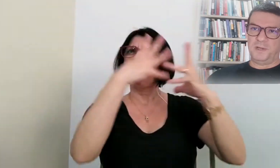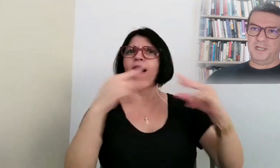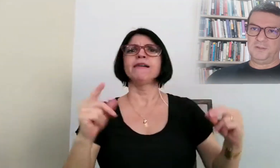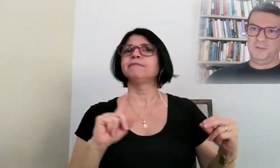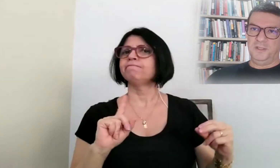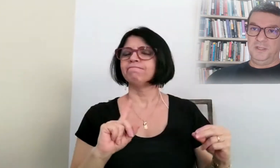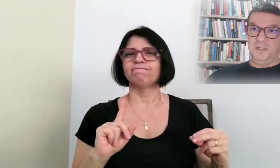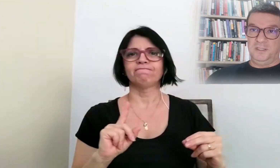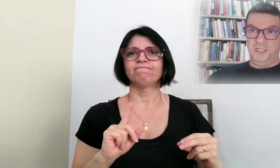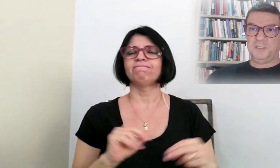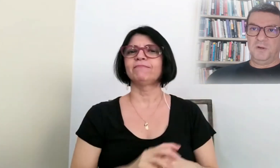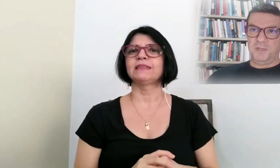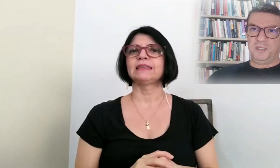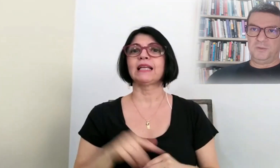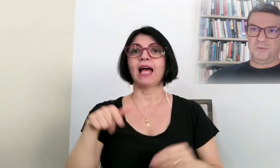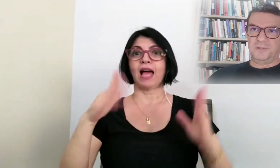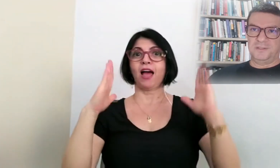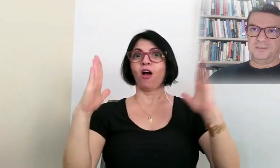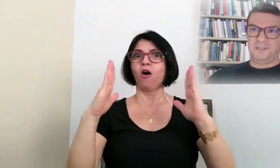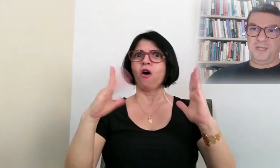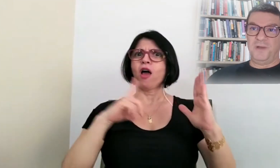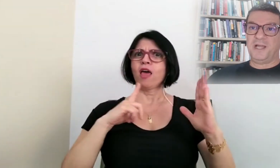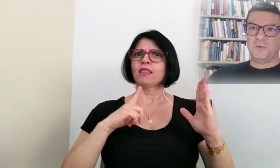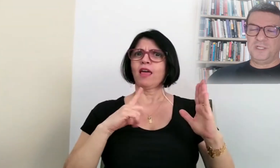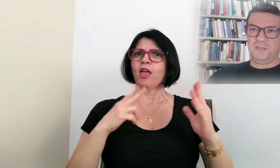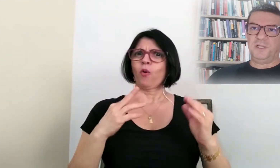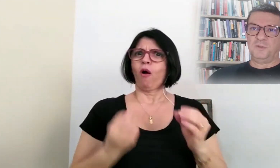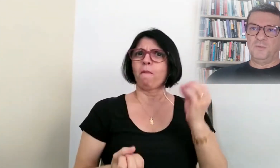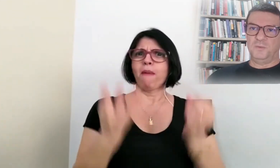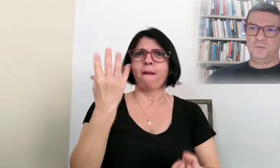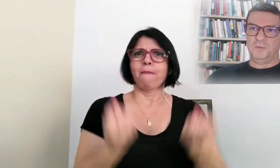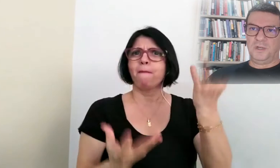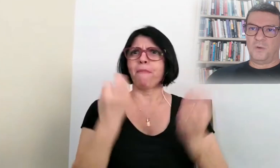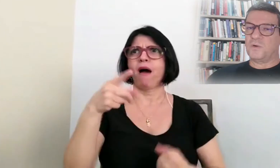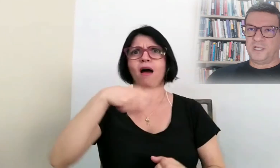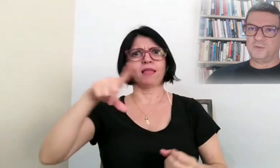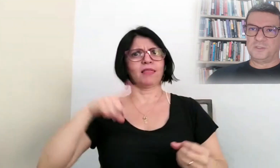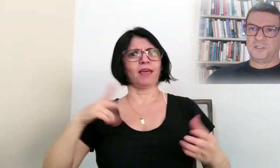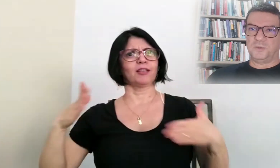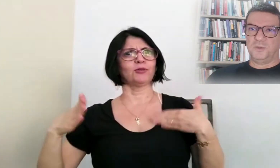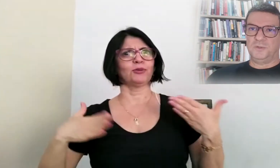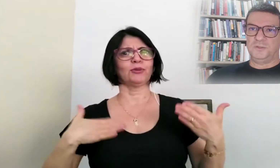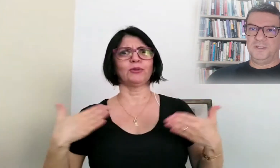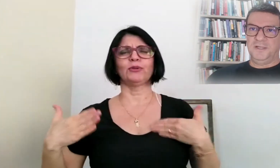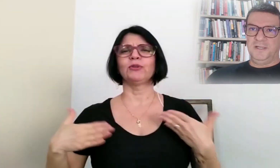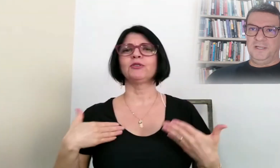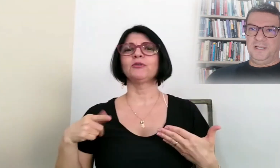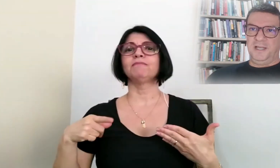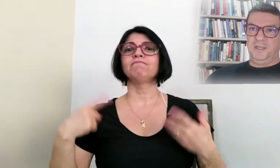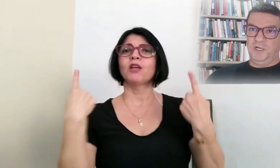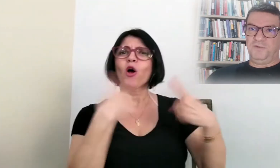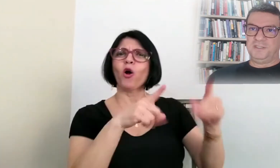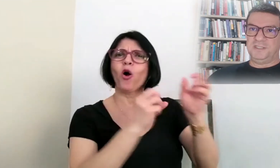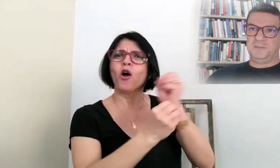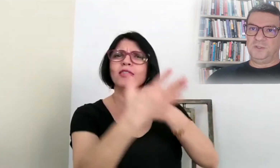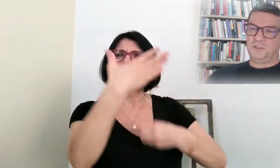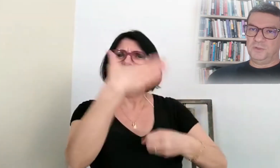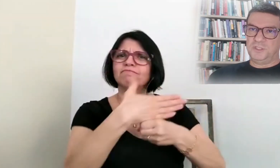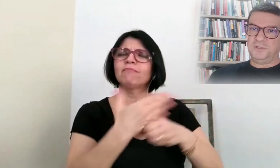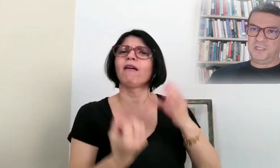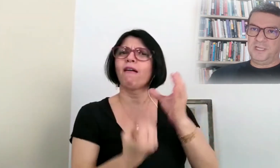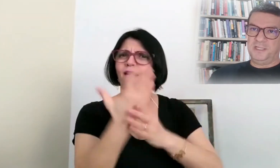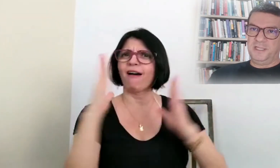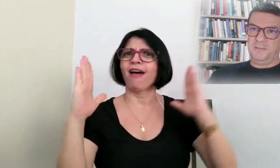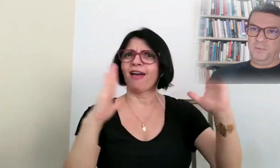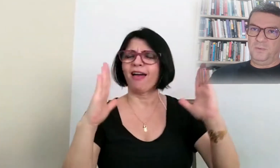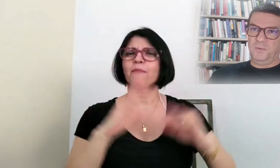por completo, e neste momento tem um recrudescimento no mundo, algo que assusta todos, né? E o antifascismo que